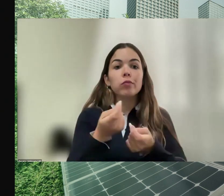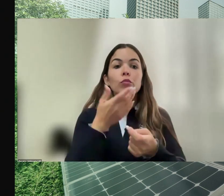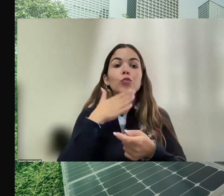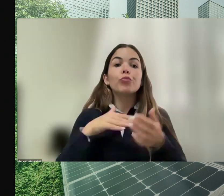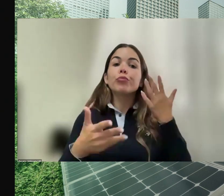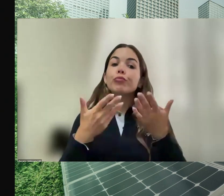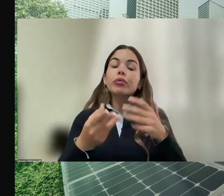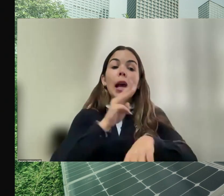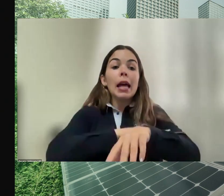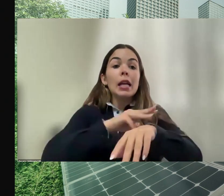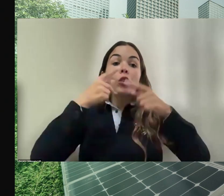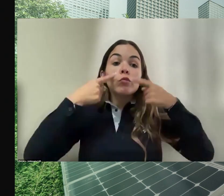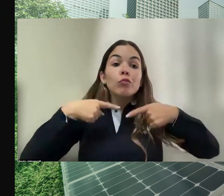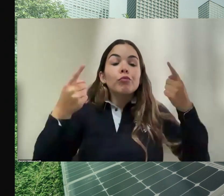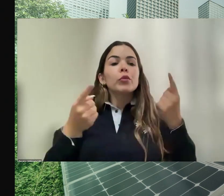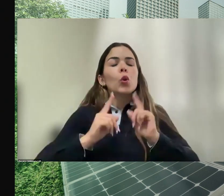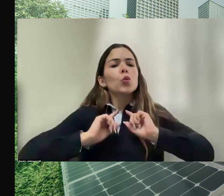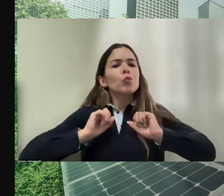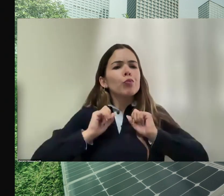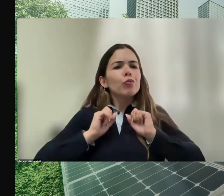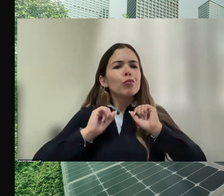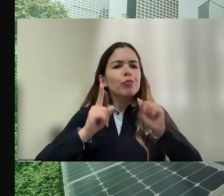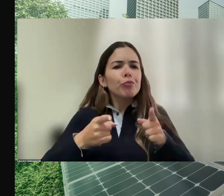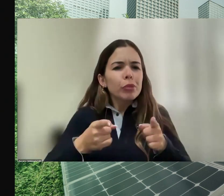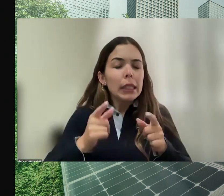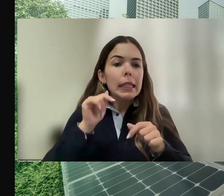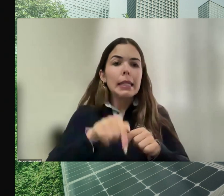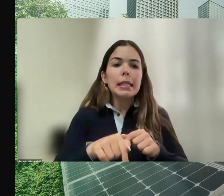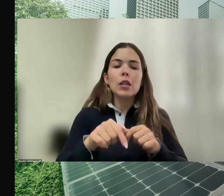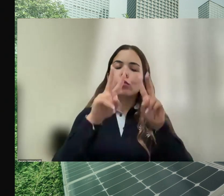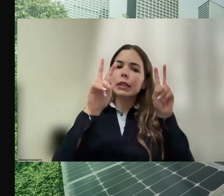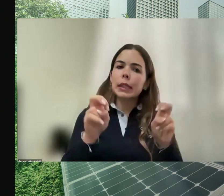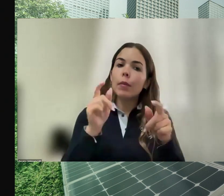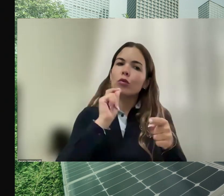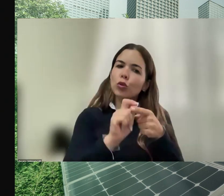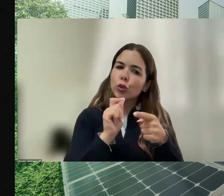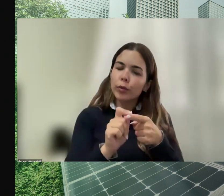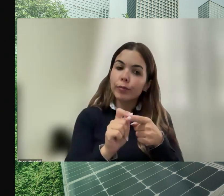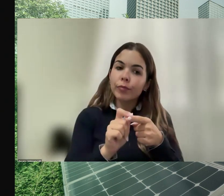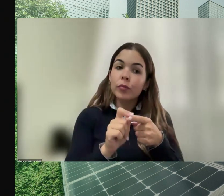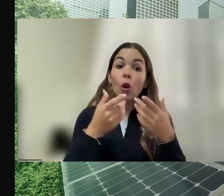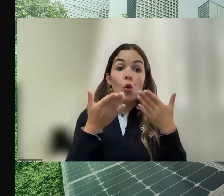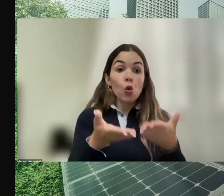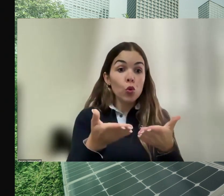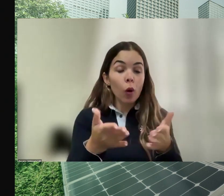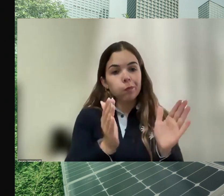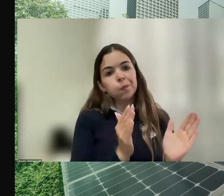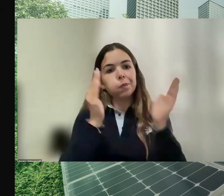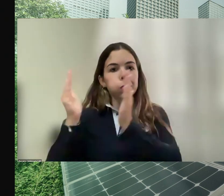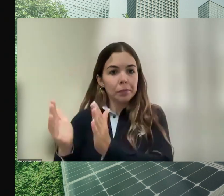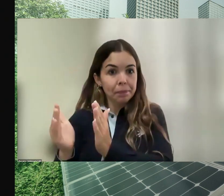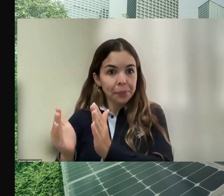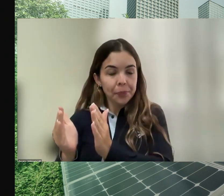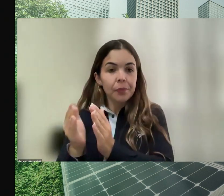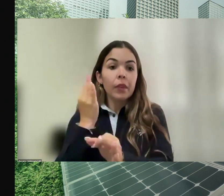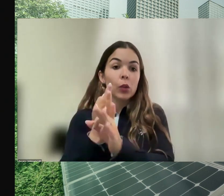pública, que introduz aqui uma vertente muito relevante de pragmatismo e de ação concreta, contribui, por um lado, para a